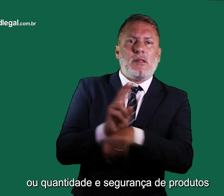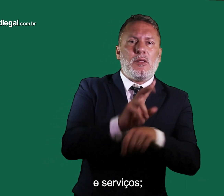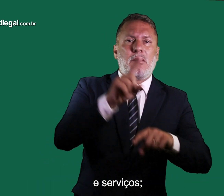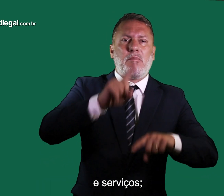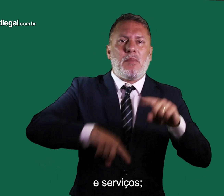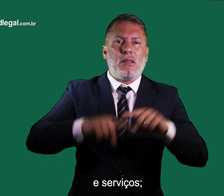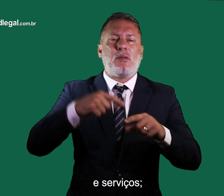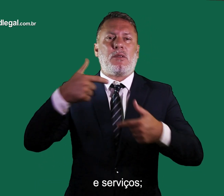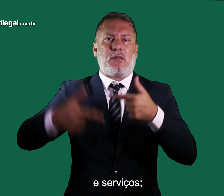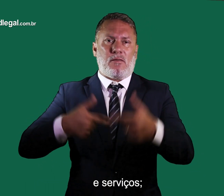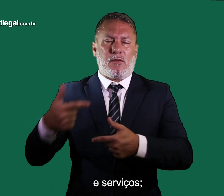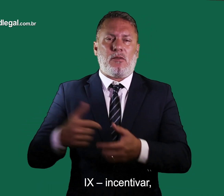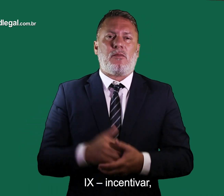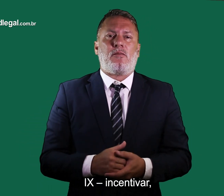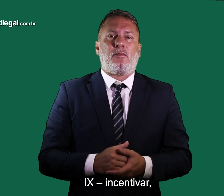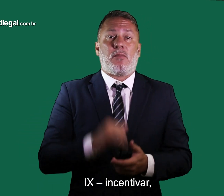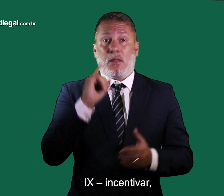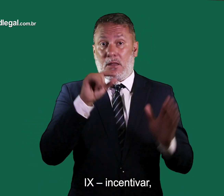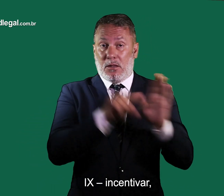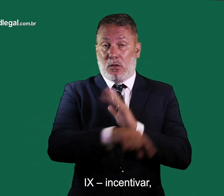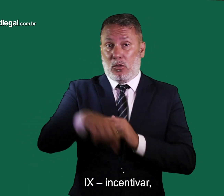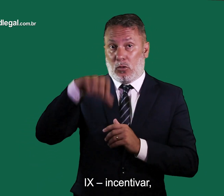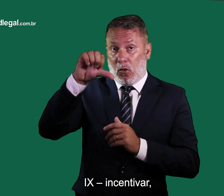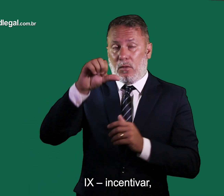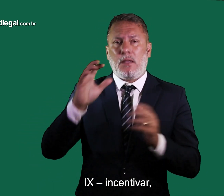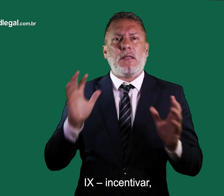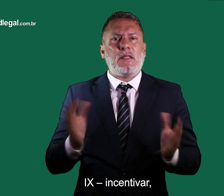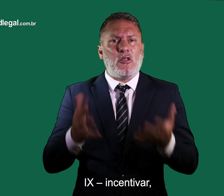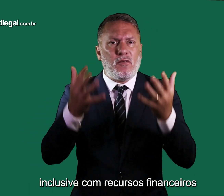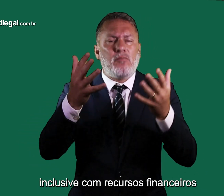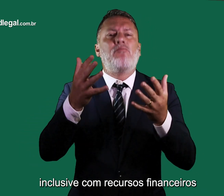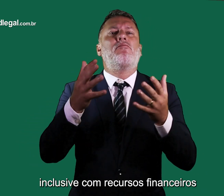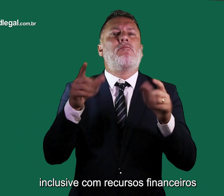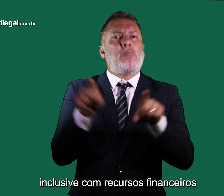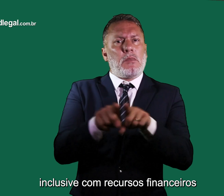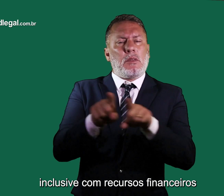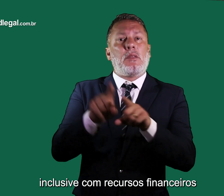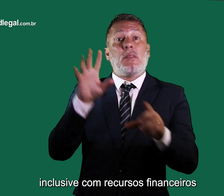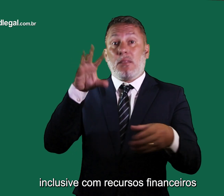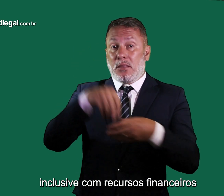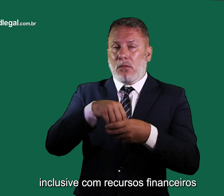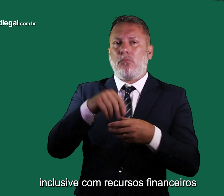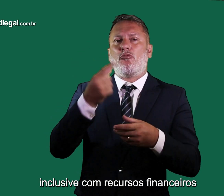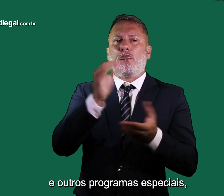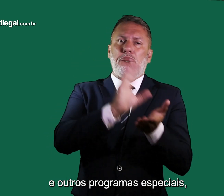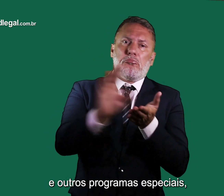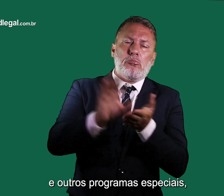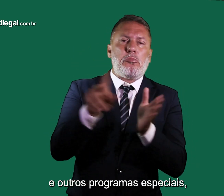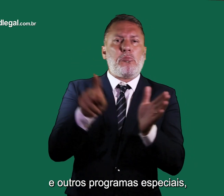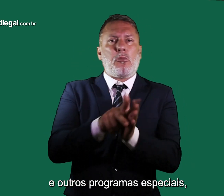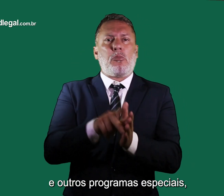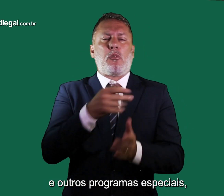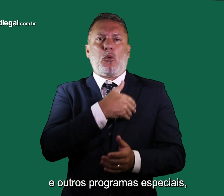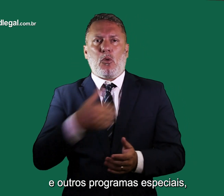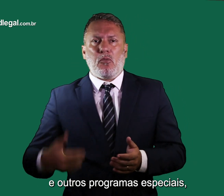e serviços. Inciso 9. Incentivar, inclusive com recursos financeiros e outros programas especiais,